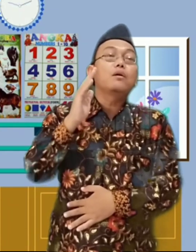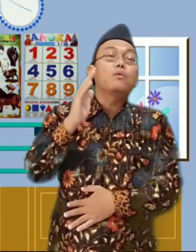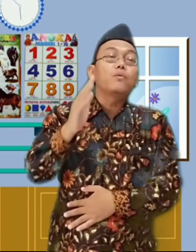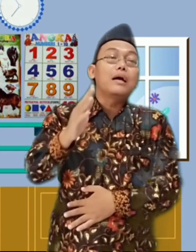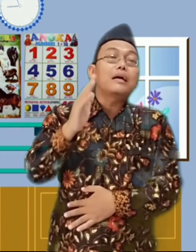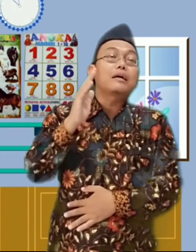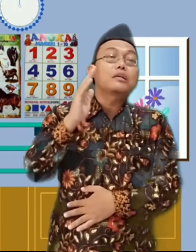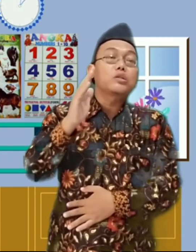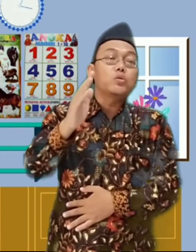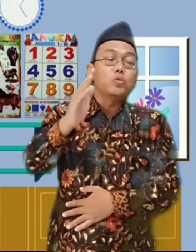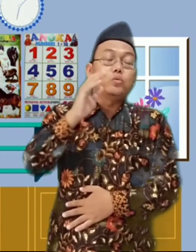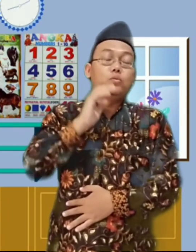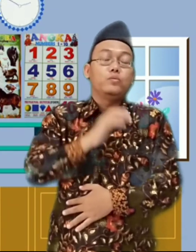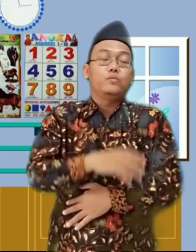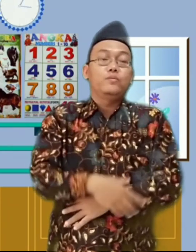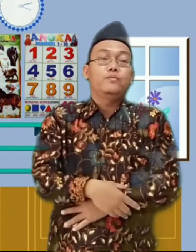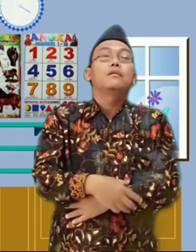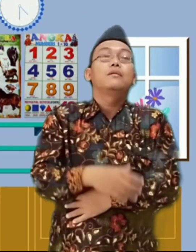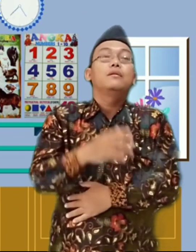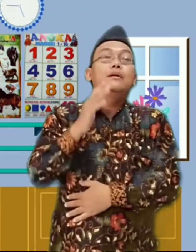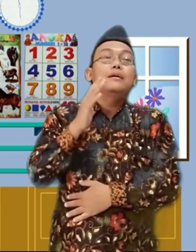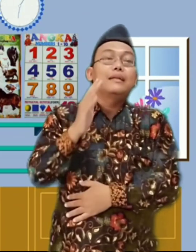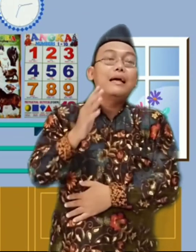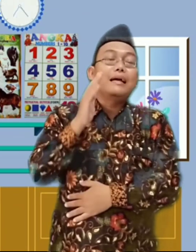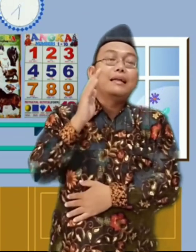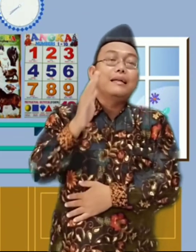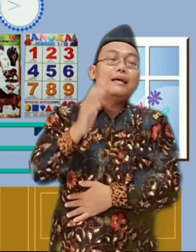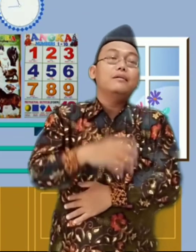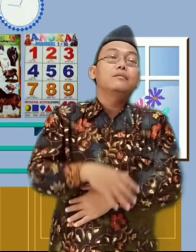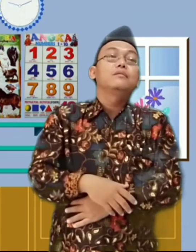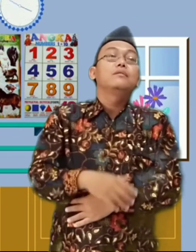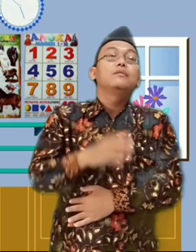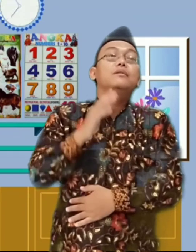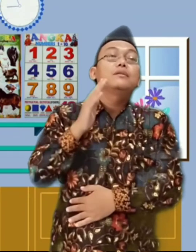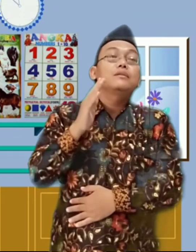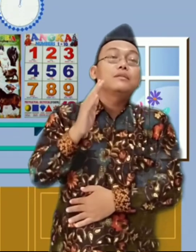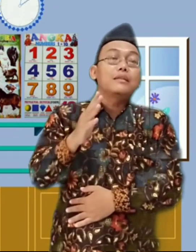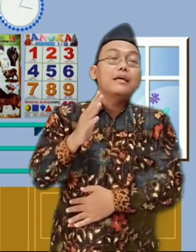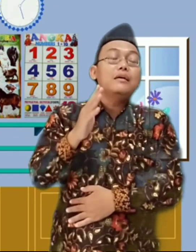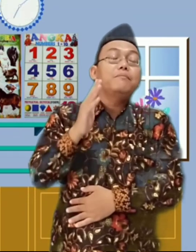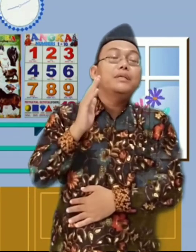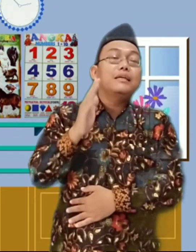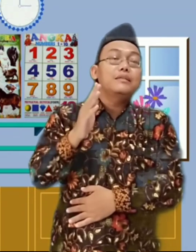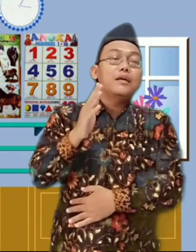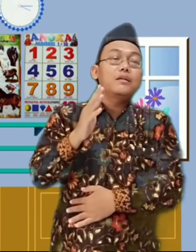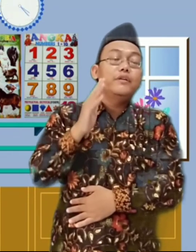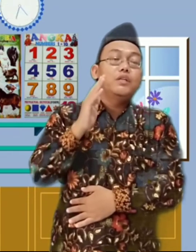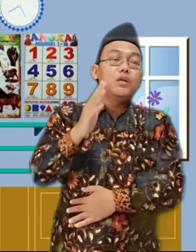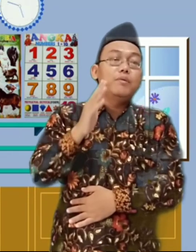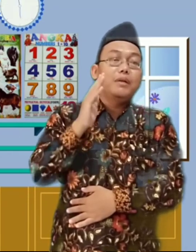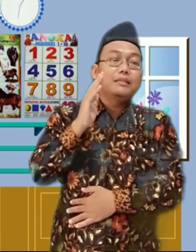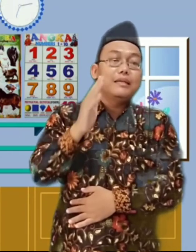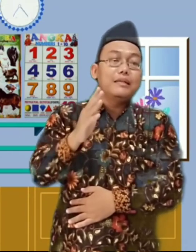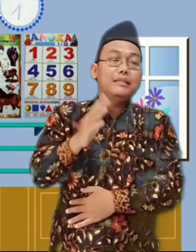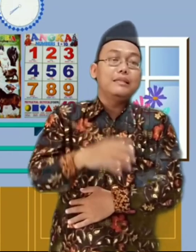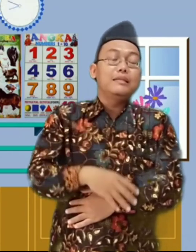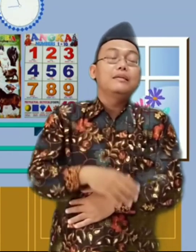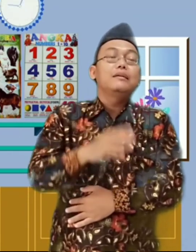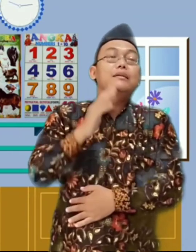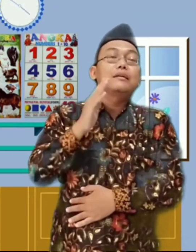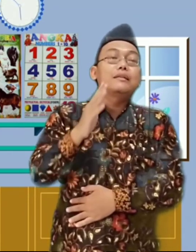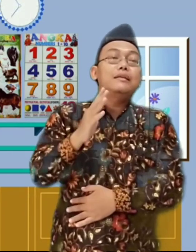tepat waktu. Nah, anak-anak, setelah menyaksikan video pembelajaran